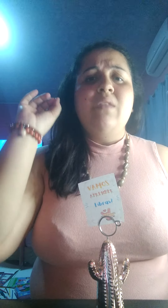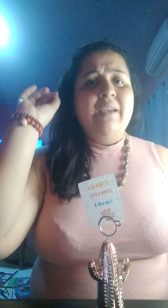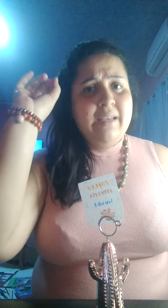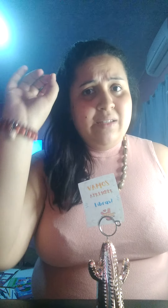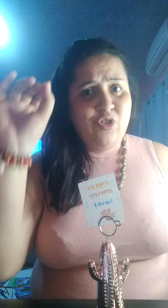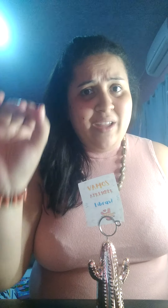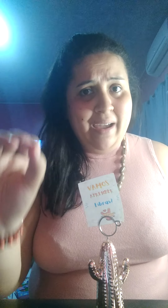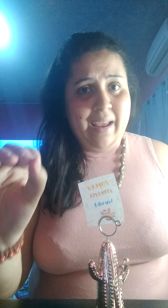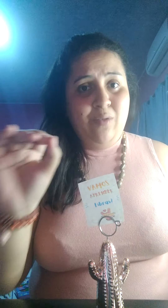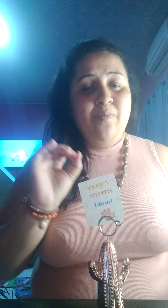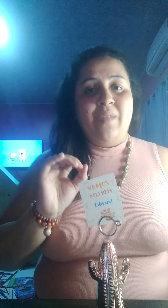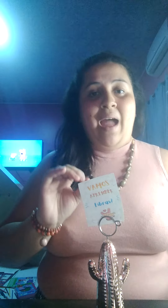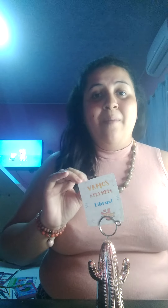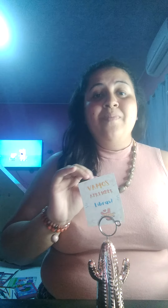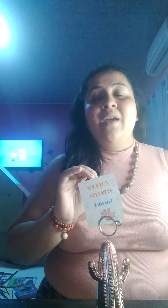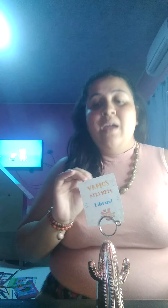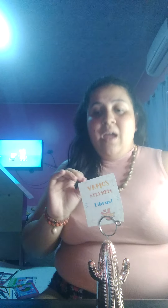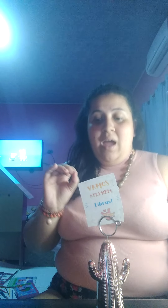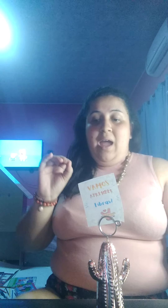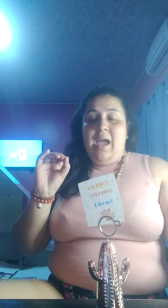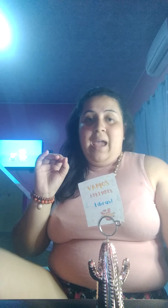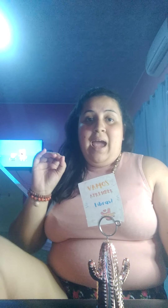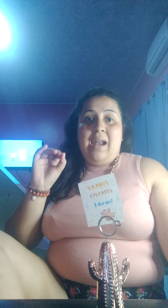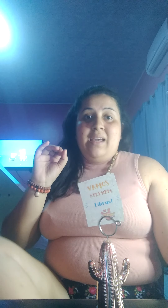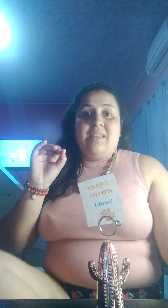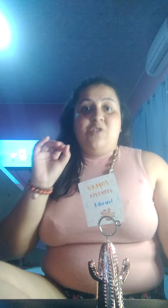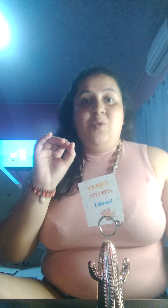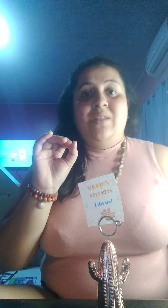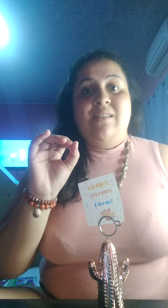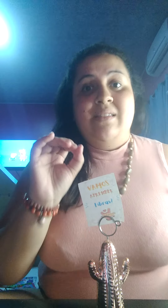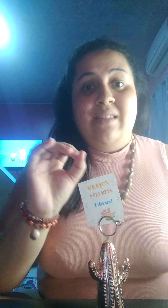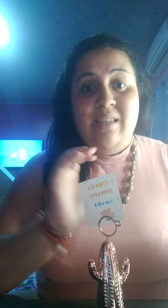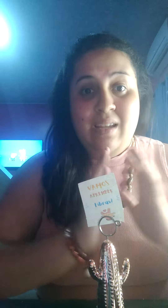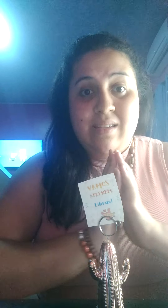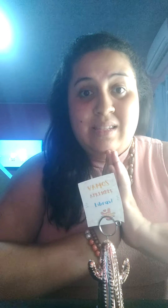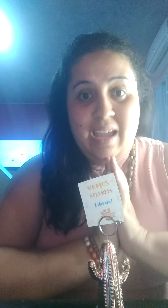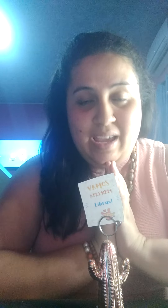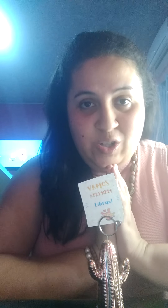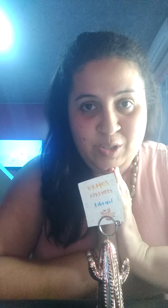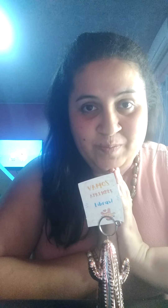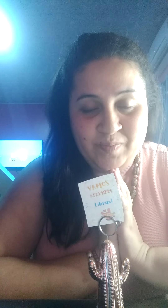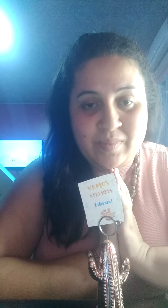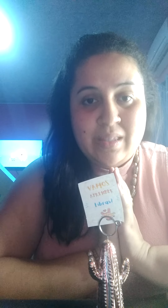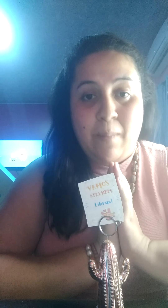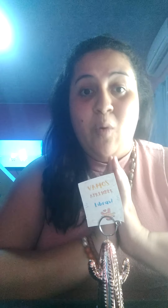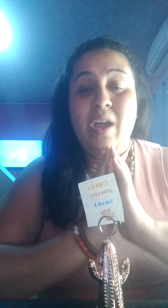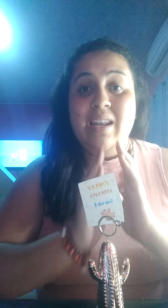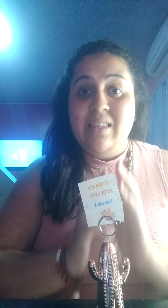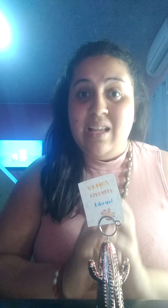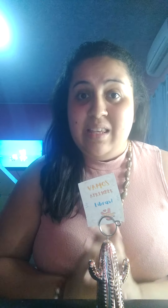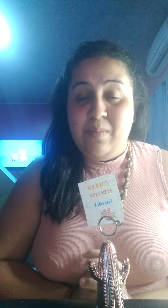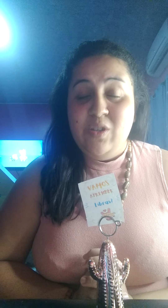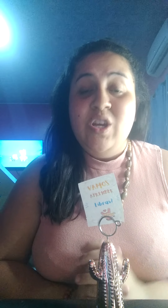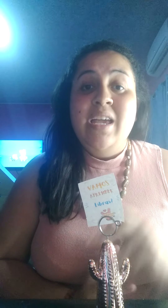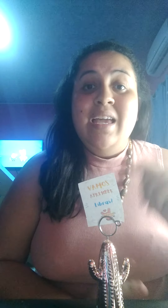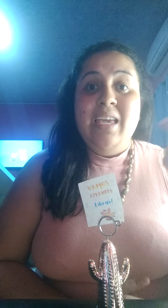e existe decreto, tá? A lei 10.436, tá bom? É a lei da Libras.